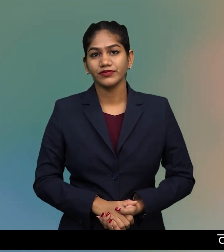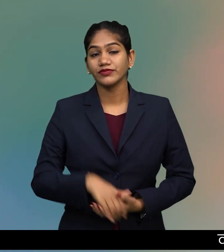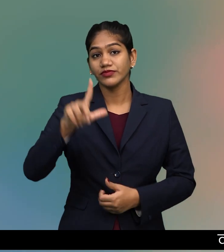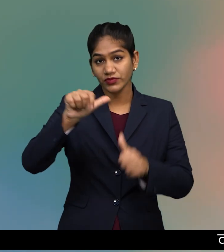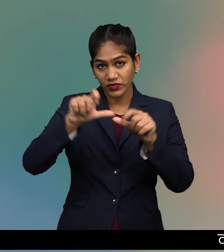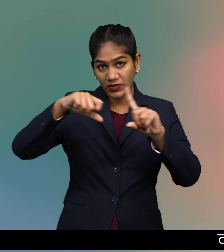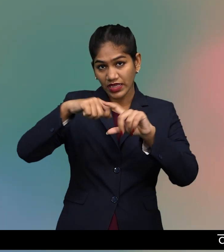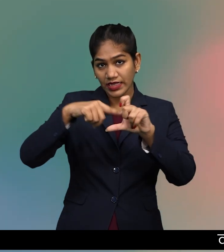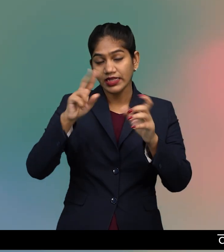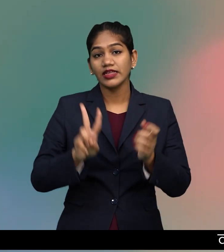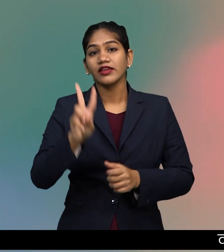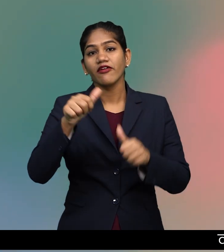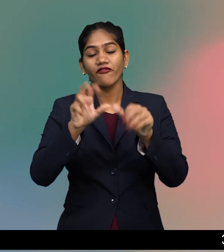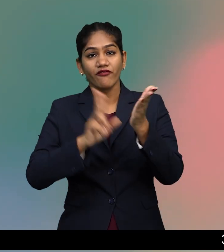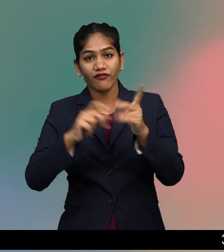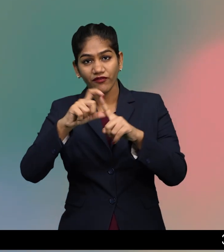वाडा सरोवर अंटार्क्टिका